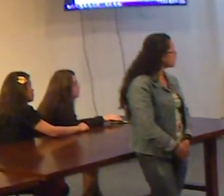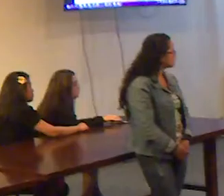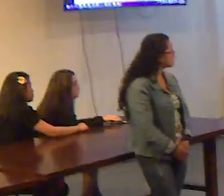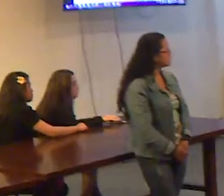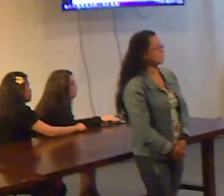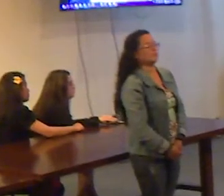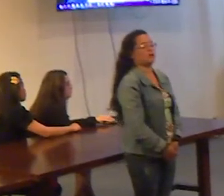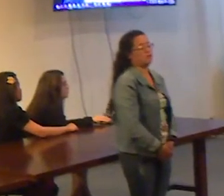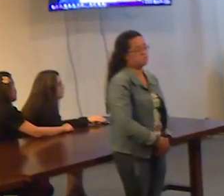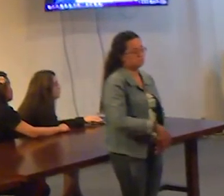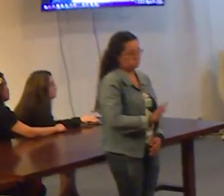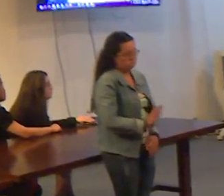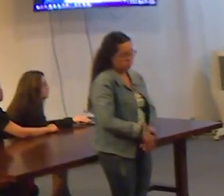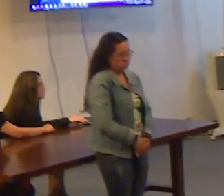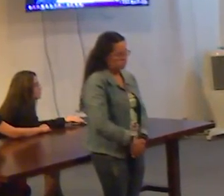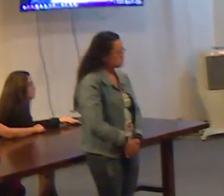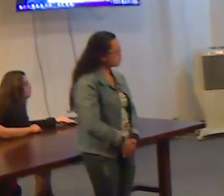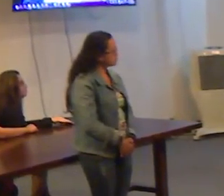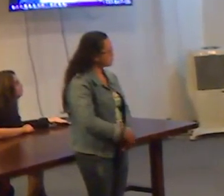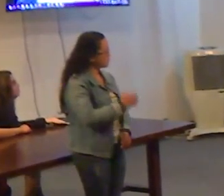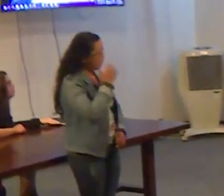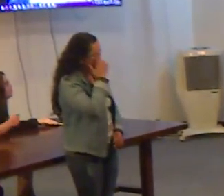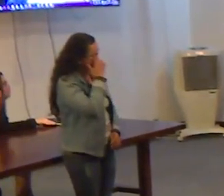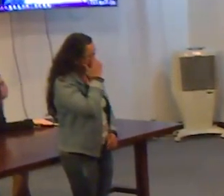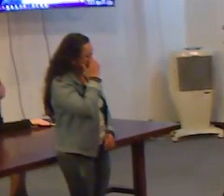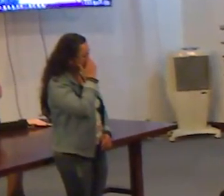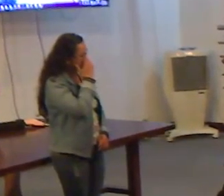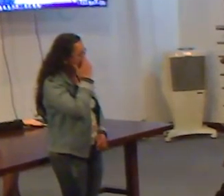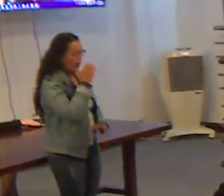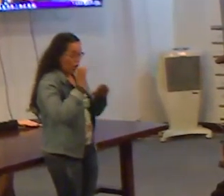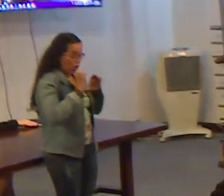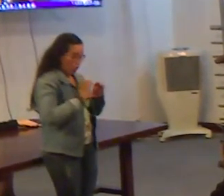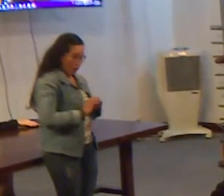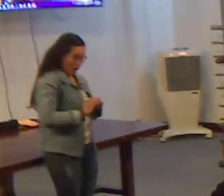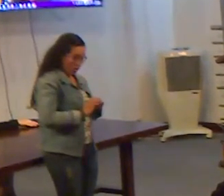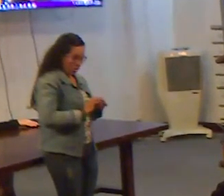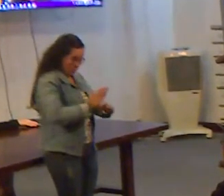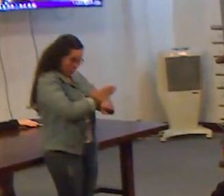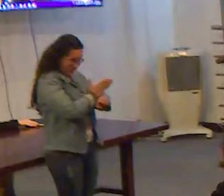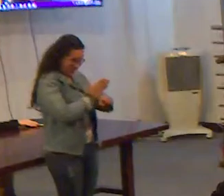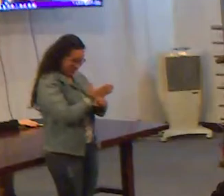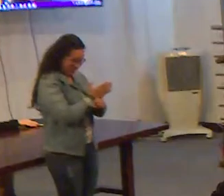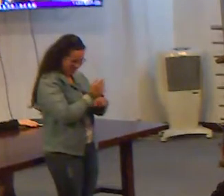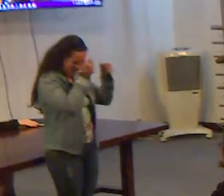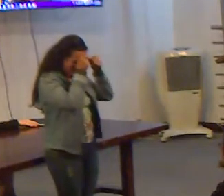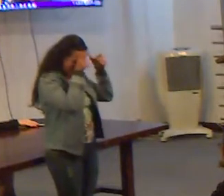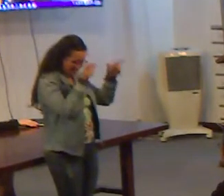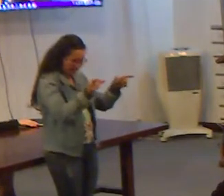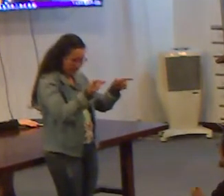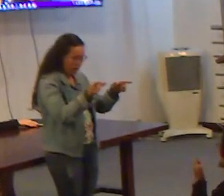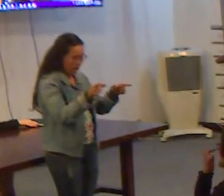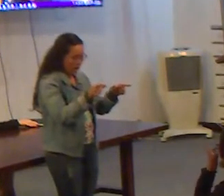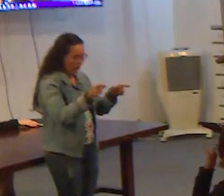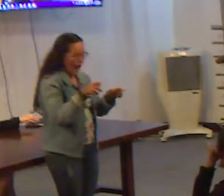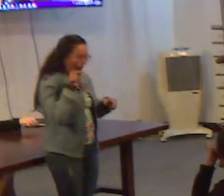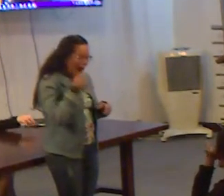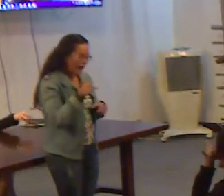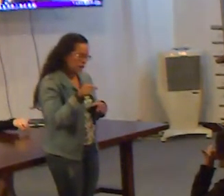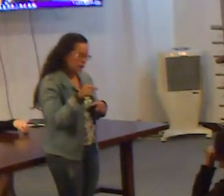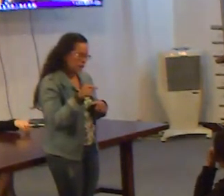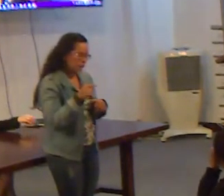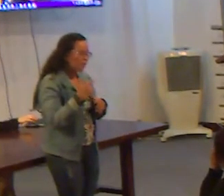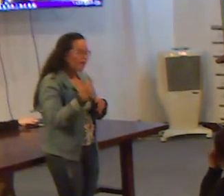Pues básicamente el corporal y el musical fue los que nos lograron, fueron los que permitieron en